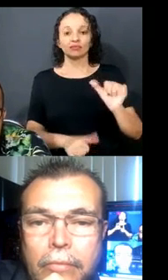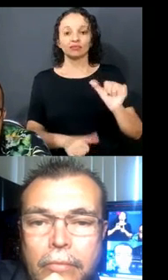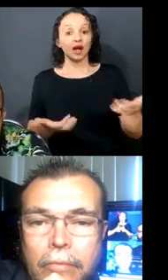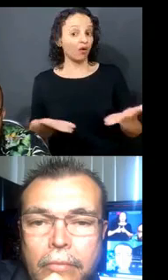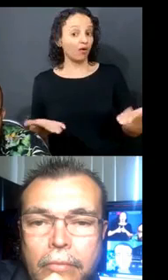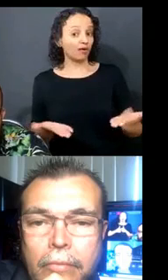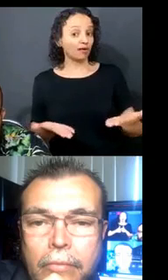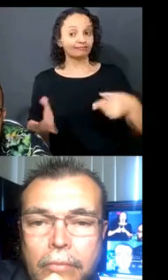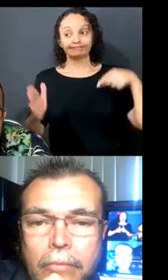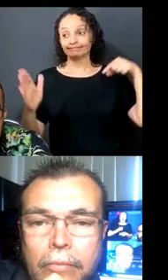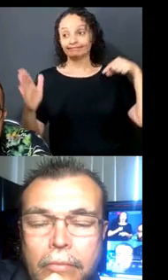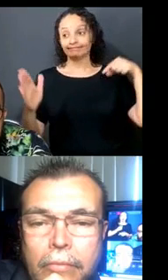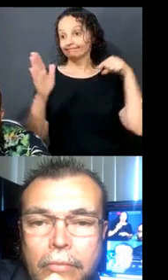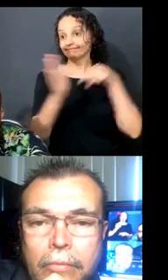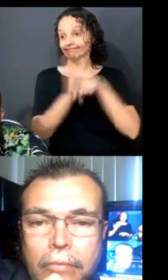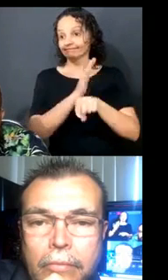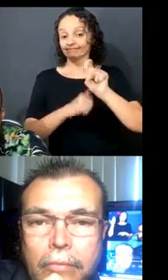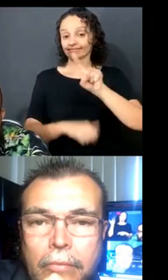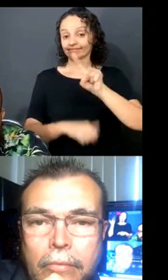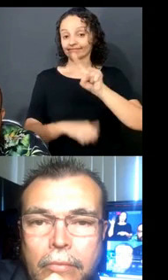grande pergunta, né?